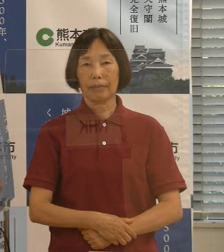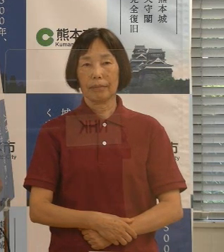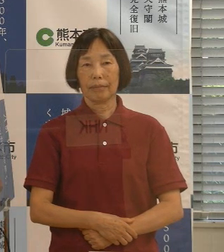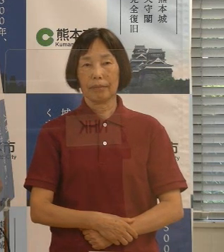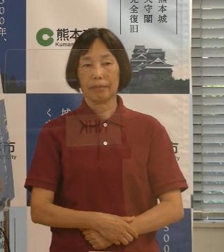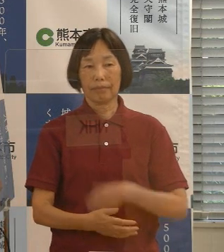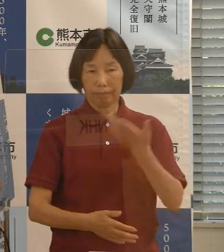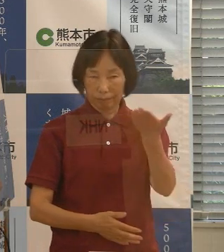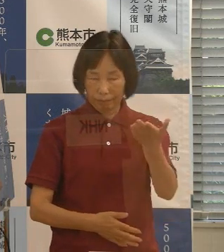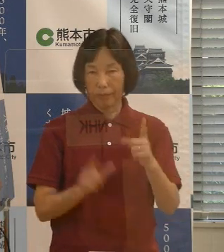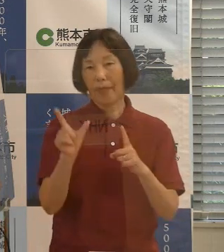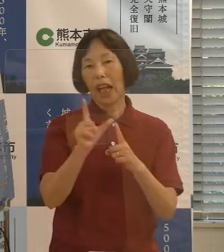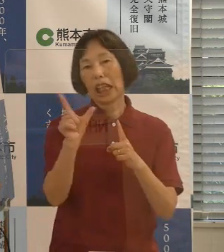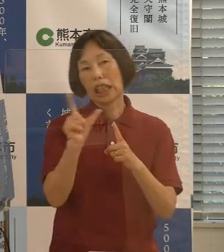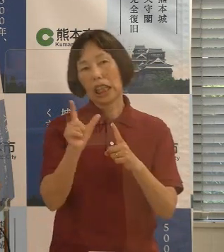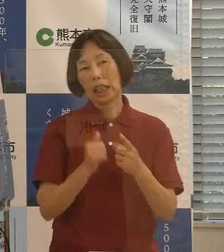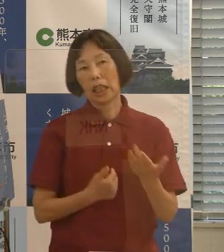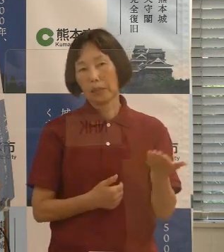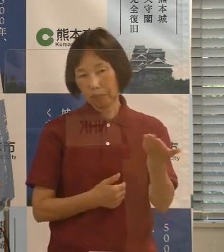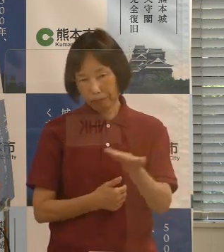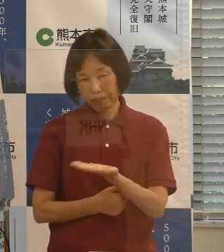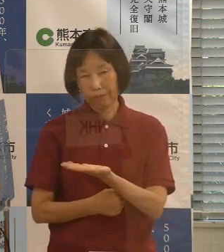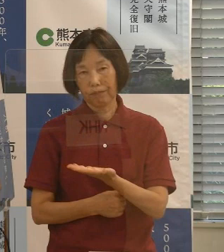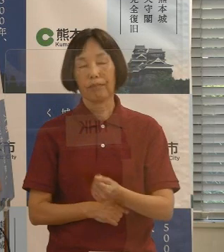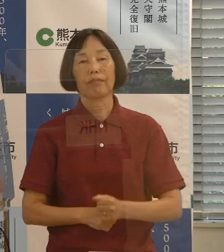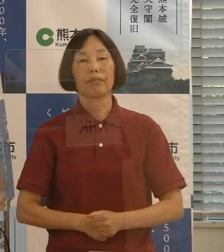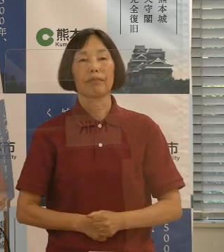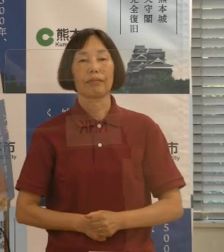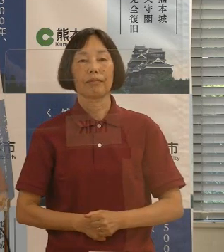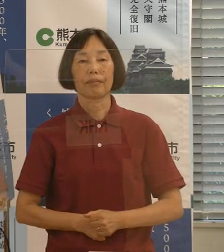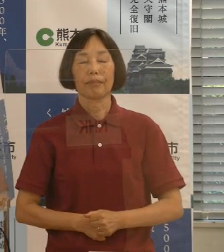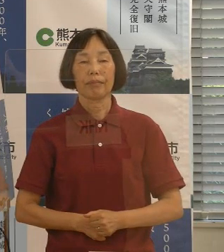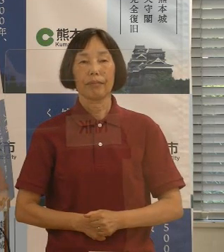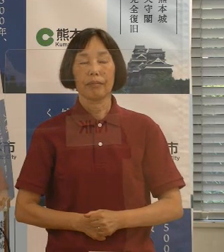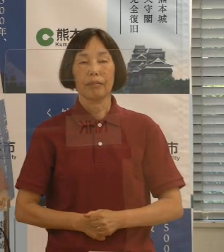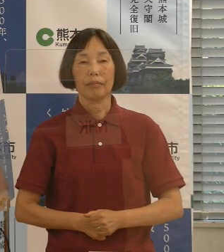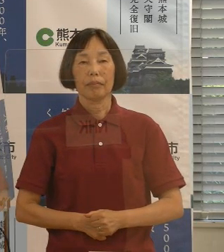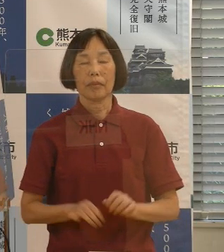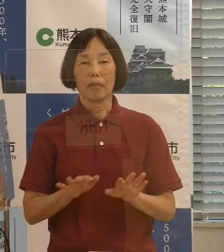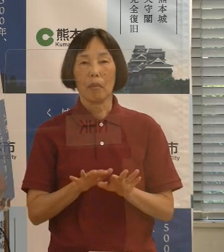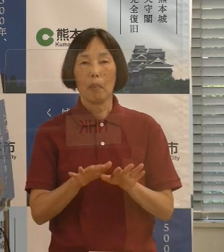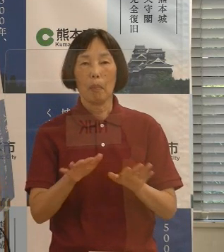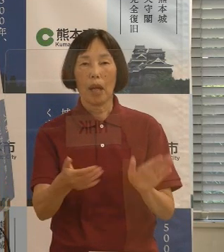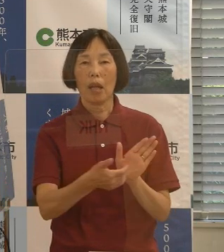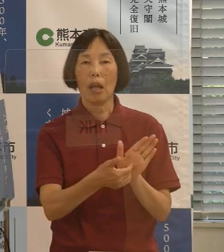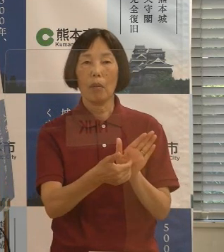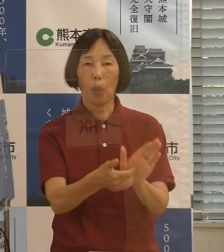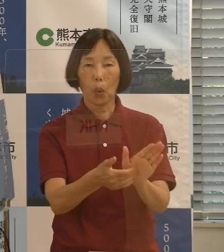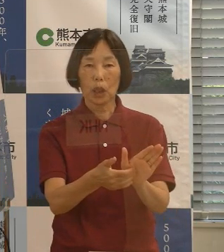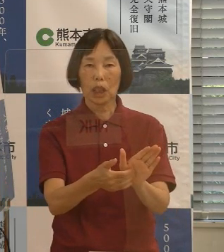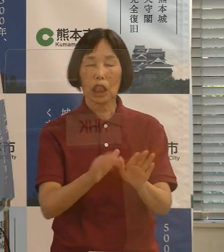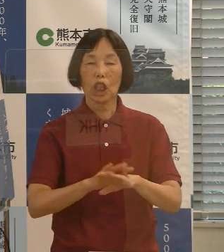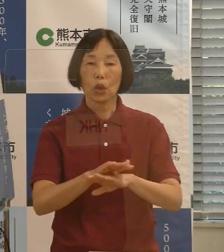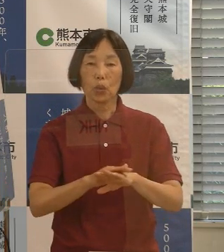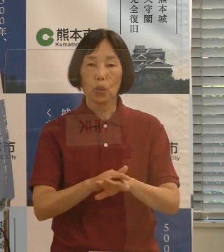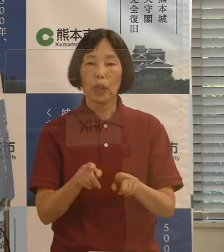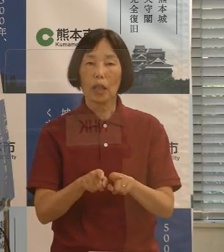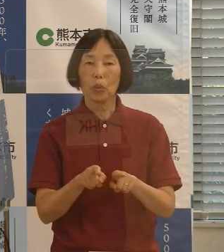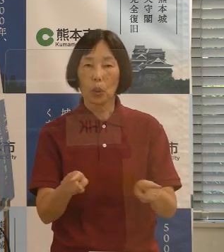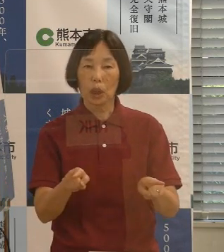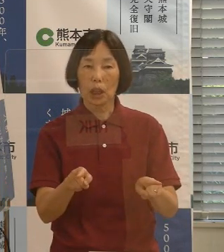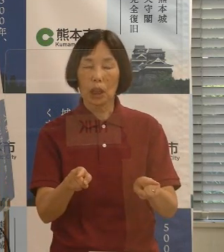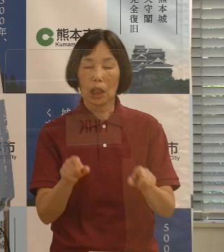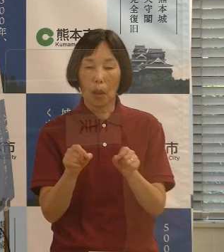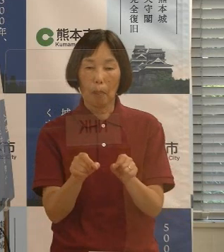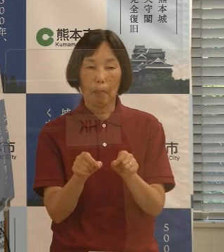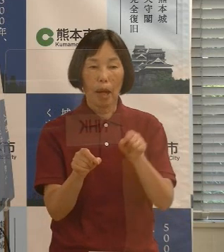はい、じゃあ NHK さんどうぞ。 すいません、NHK です。まん延防止等重点措置の延期を受け